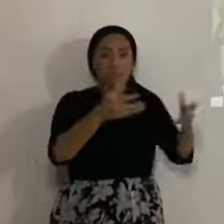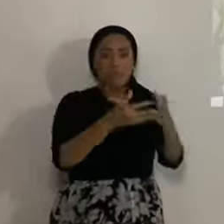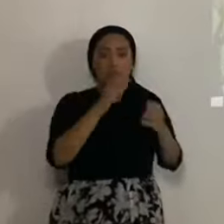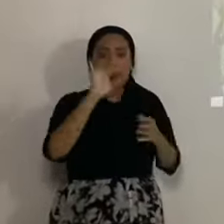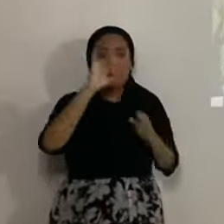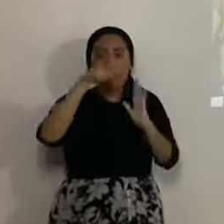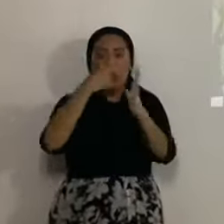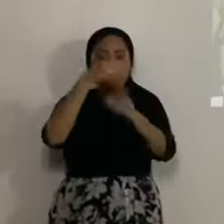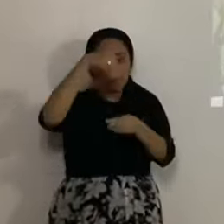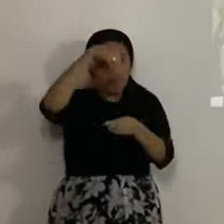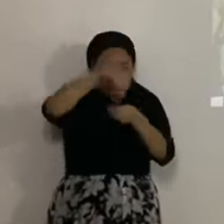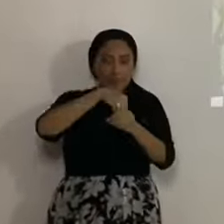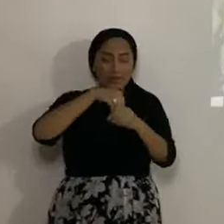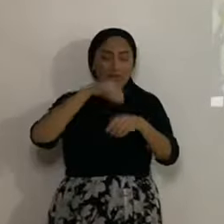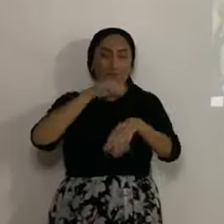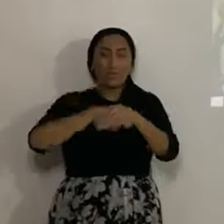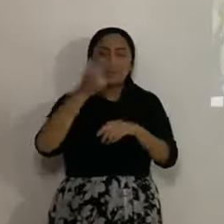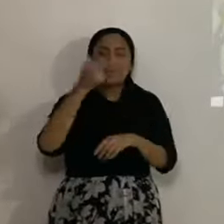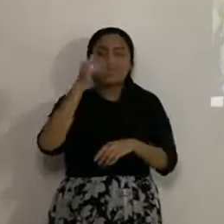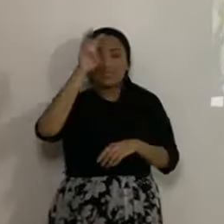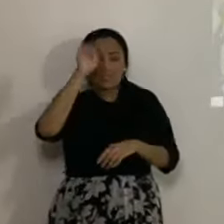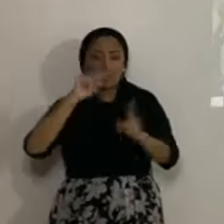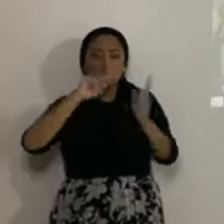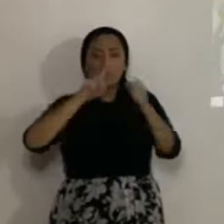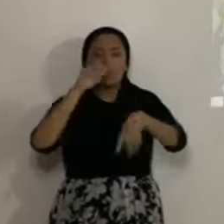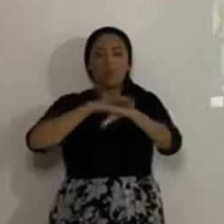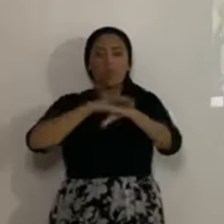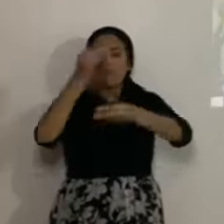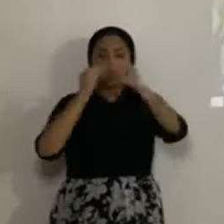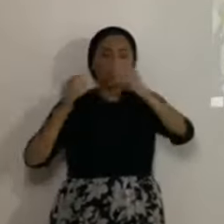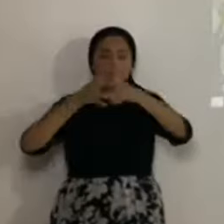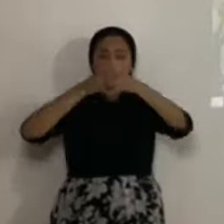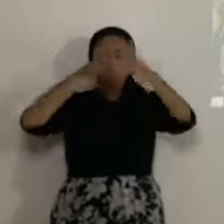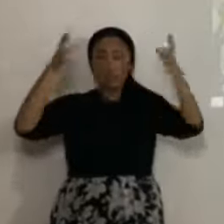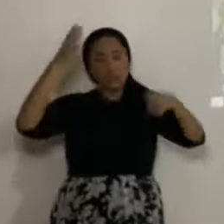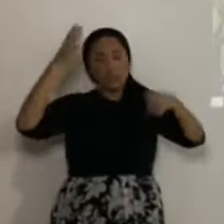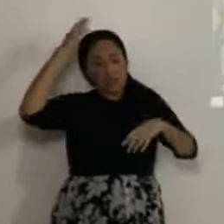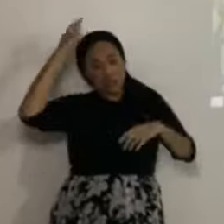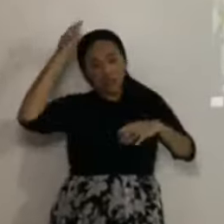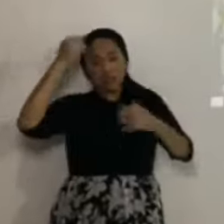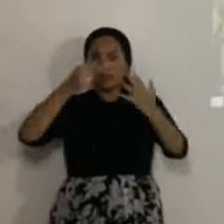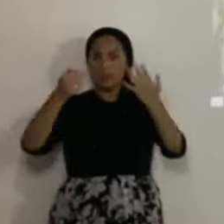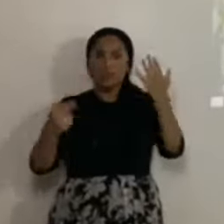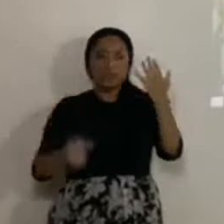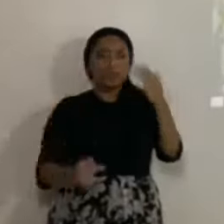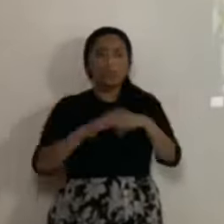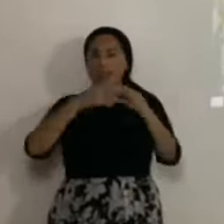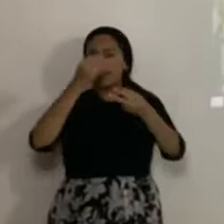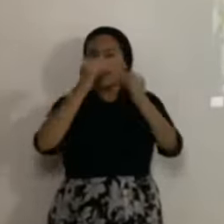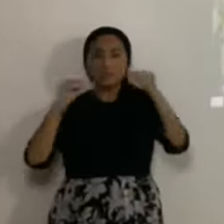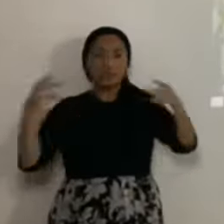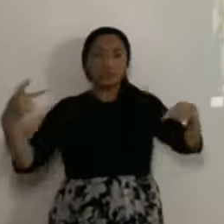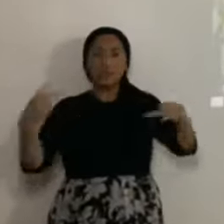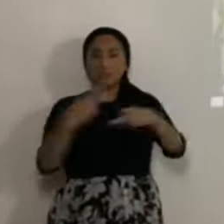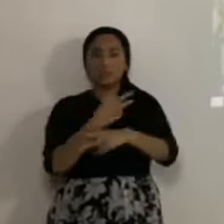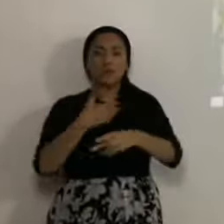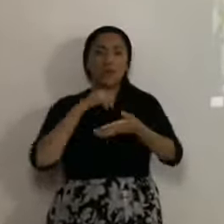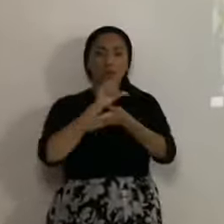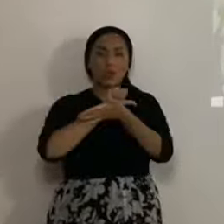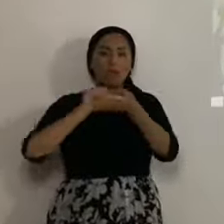un gimnasio, se va a una estética para que le hagan mil cosas en el cabello, etcétera, etcétera, y en la cara, se hace